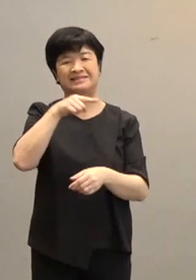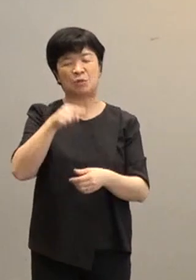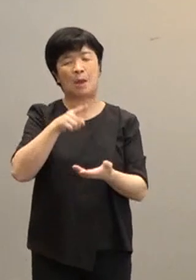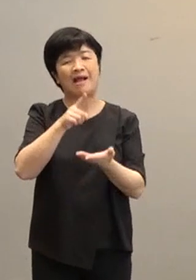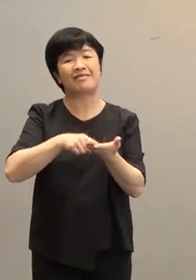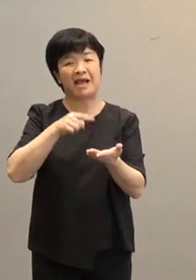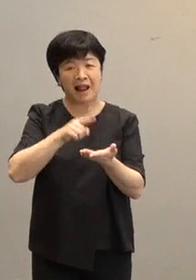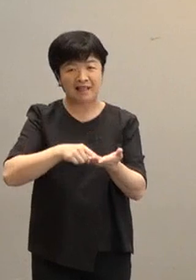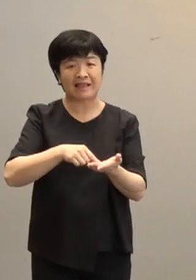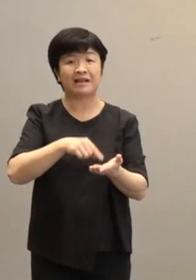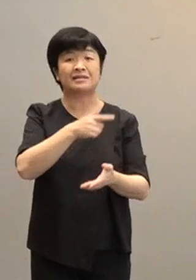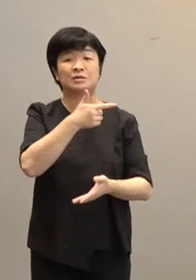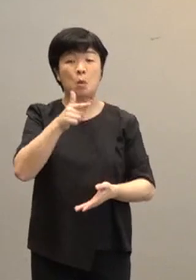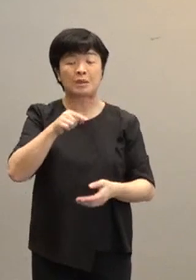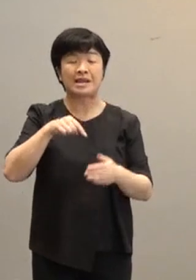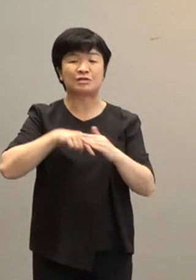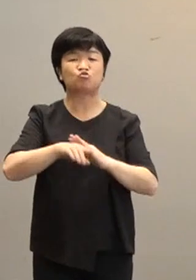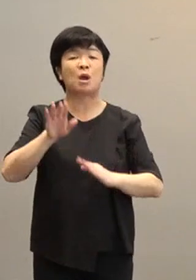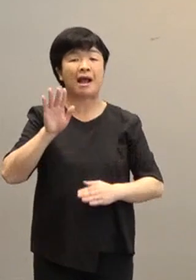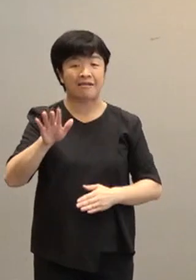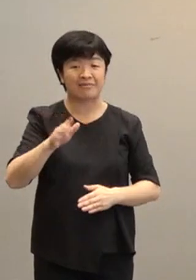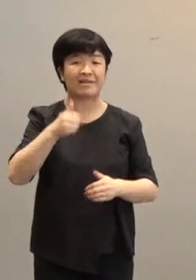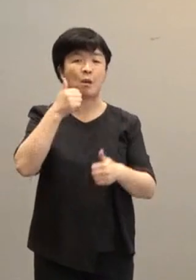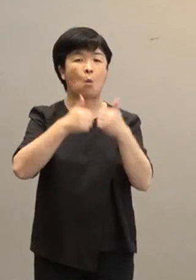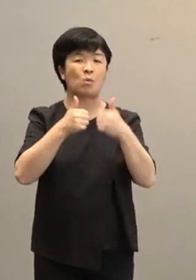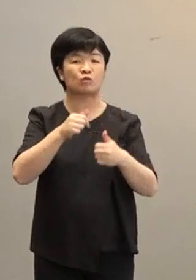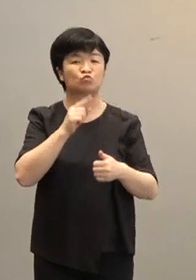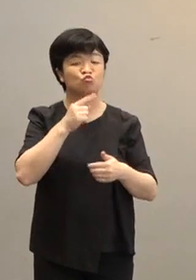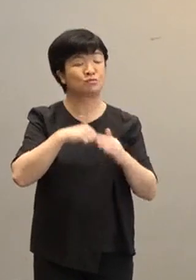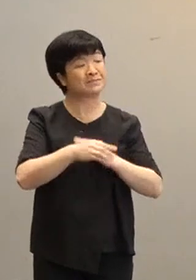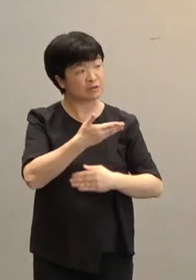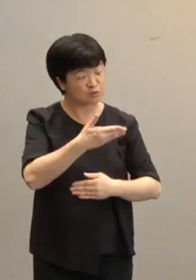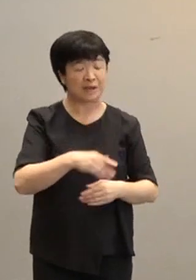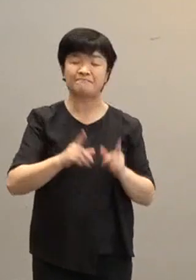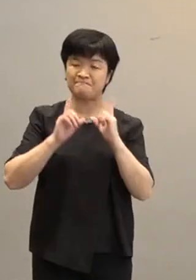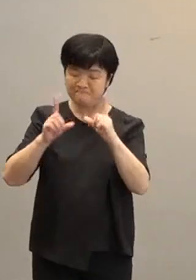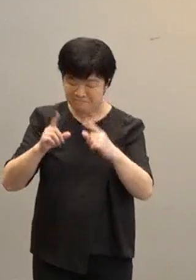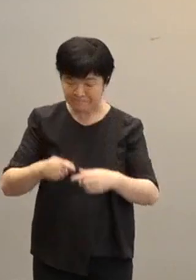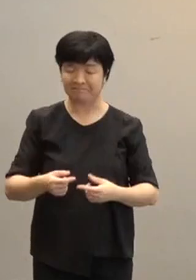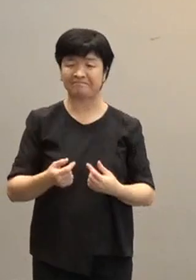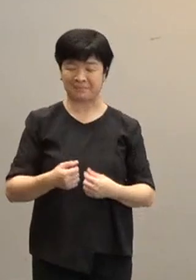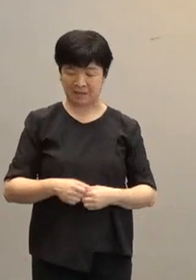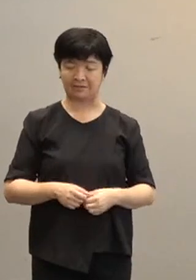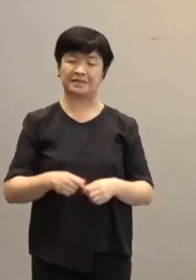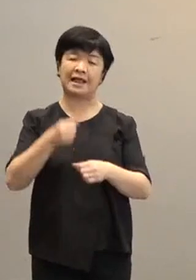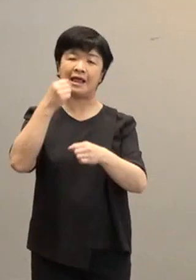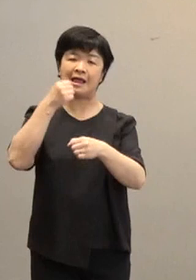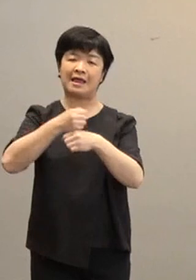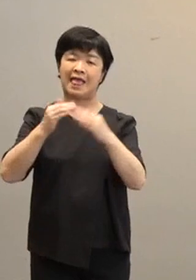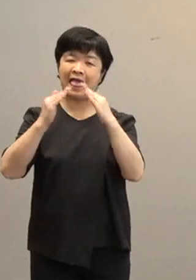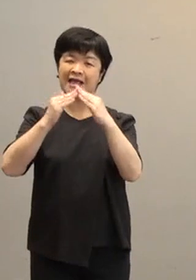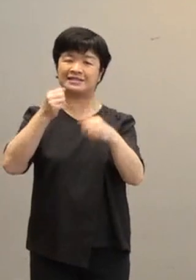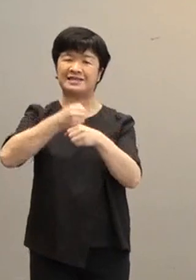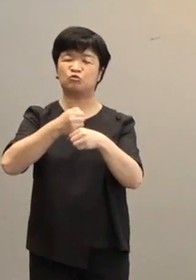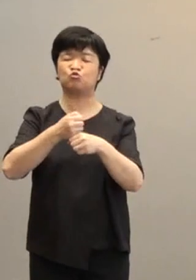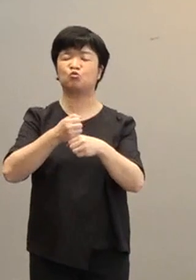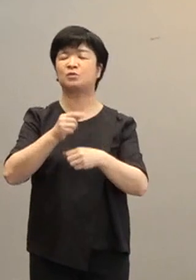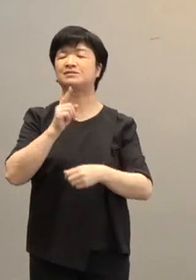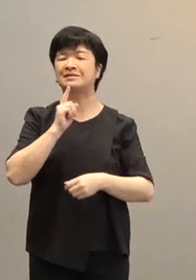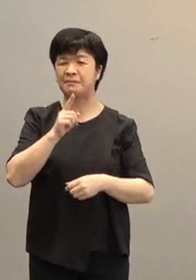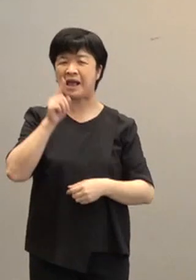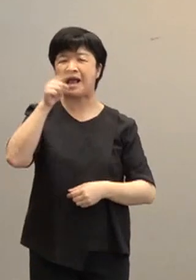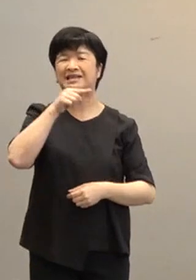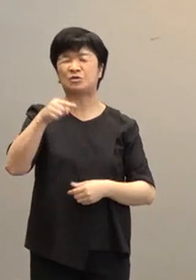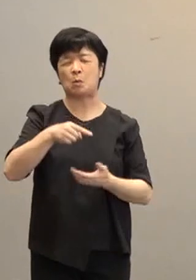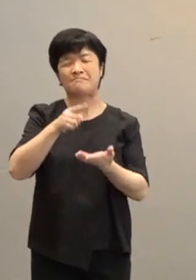あって今回そのコンテストに至ったというのはあるでしょうか。 はい、やっぱりこう建設業に関してはですね、やはり人手不足というのが一つ課